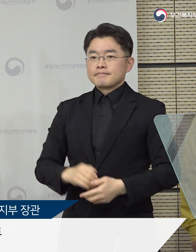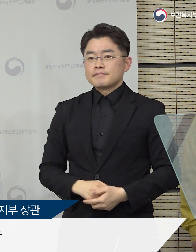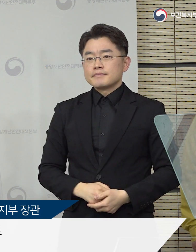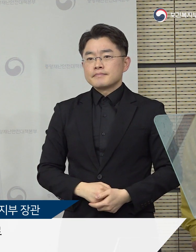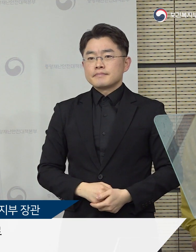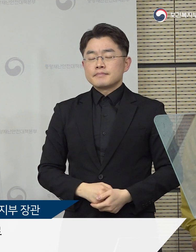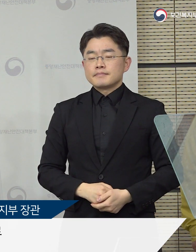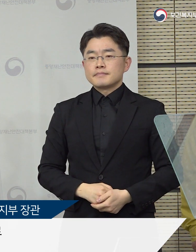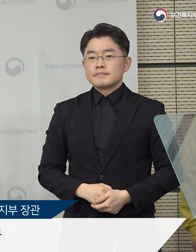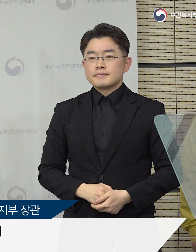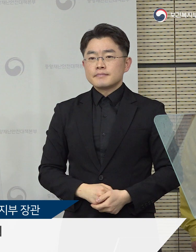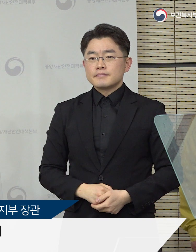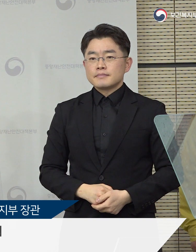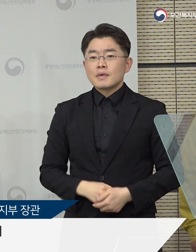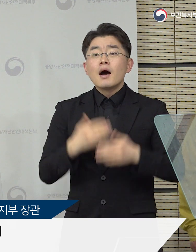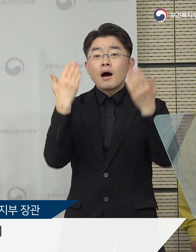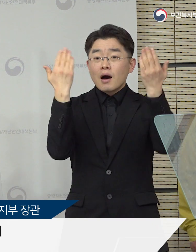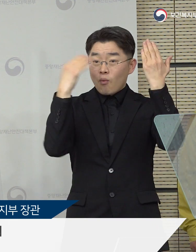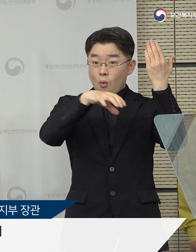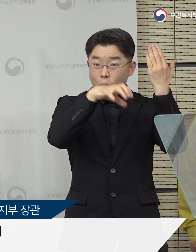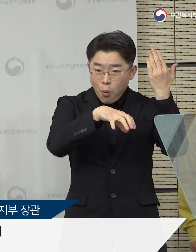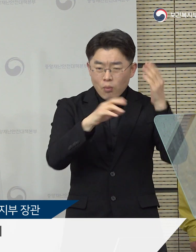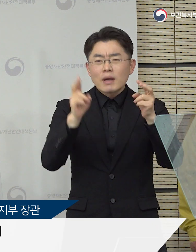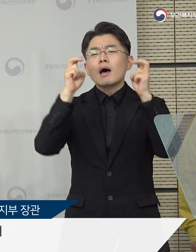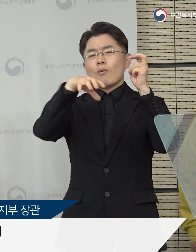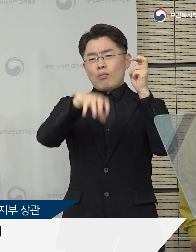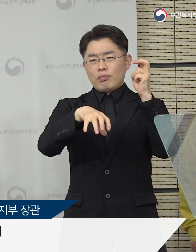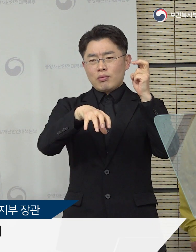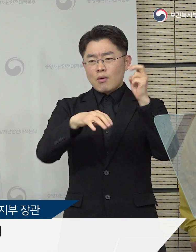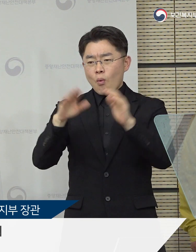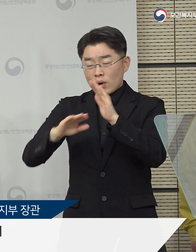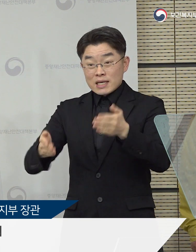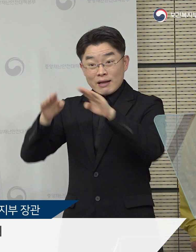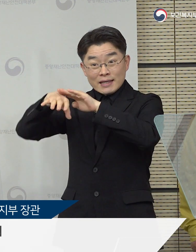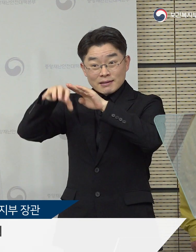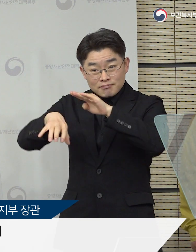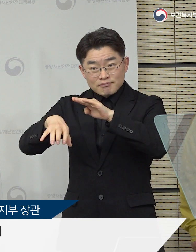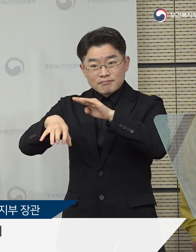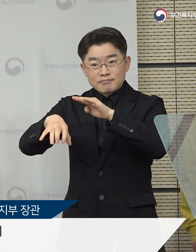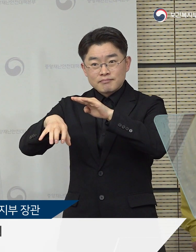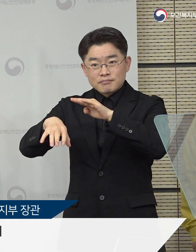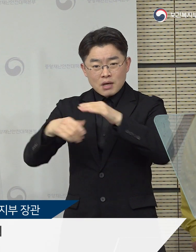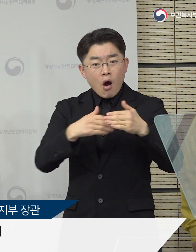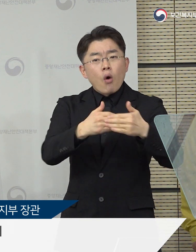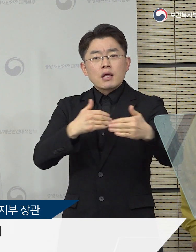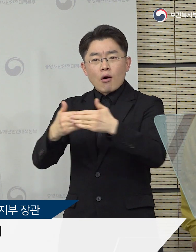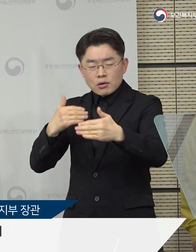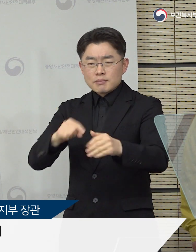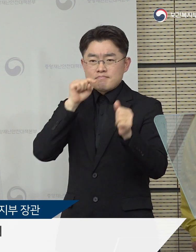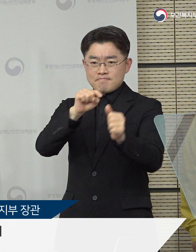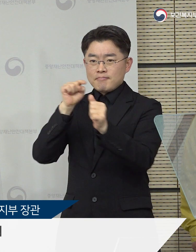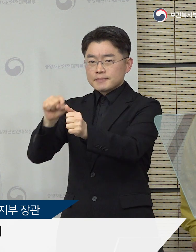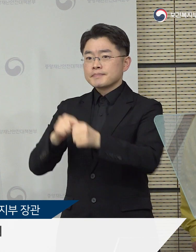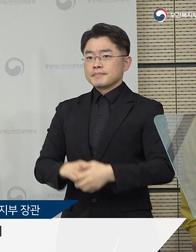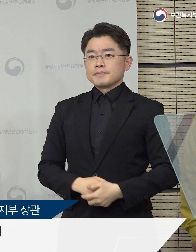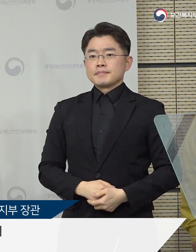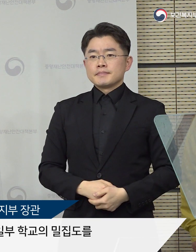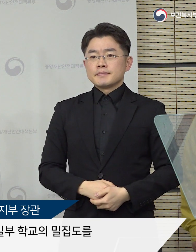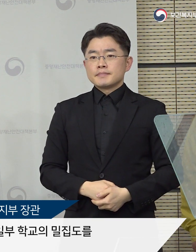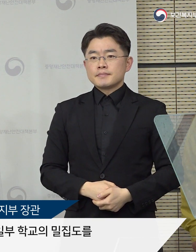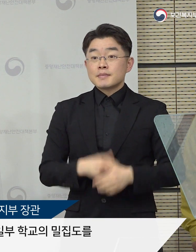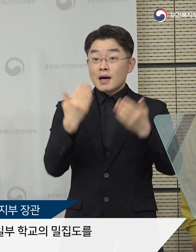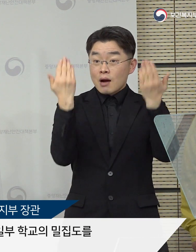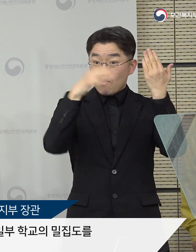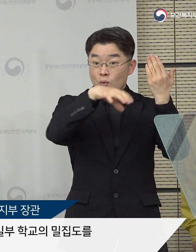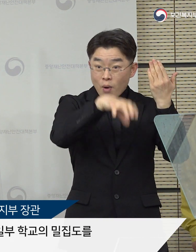예정입니다. 학교나 사업장, 공공기관 등의 일상 영역에서의 거리두기도 강화합니다.